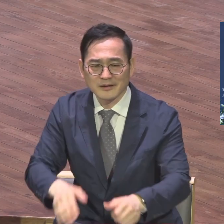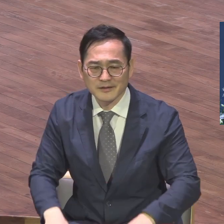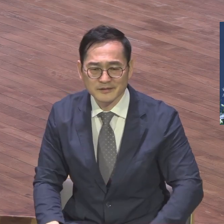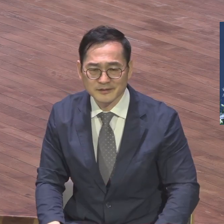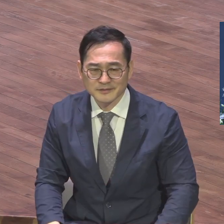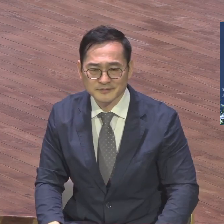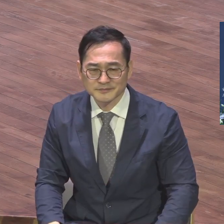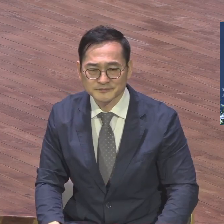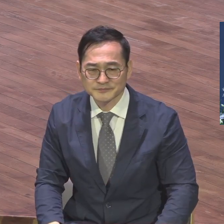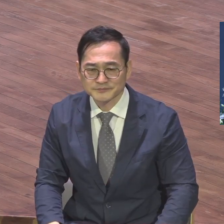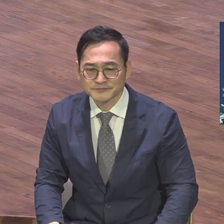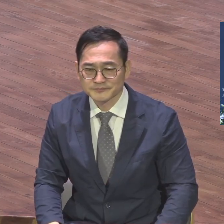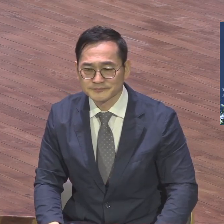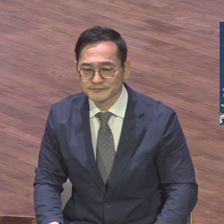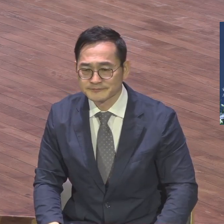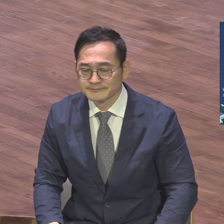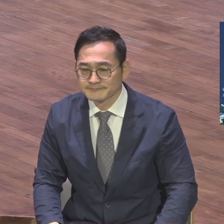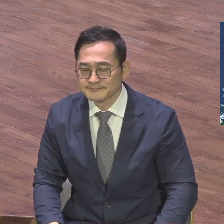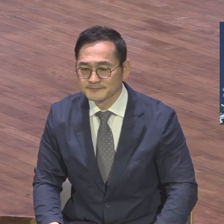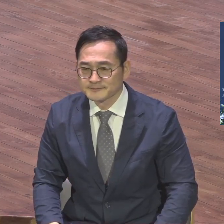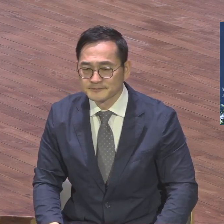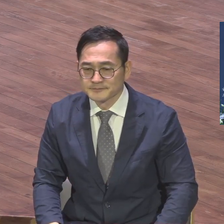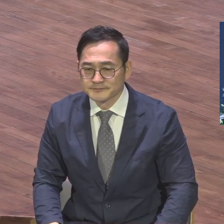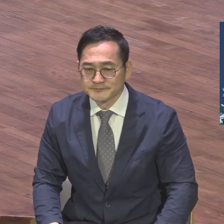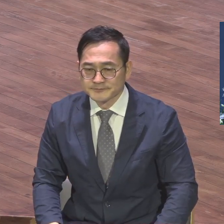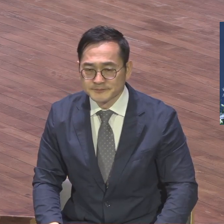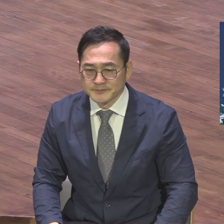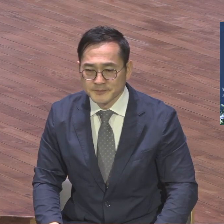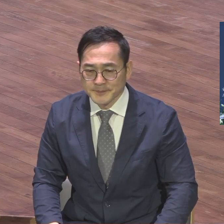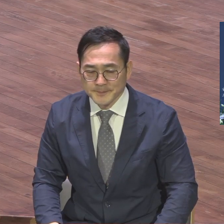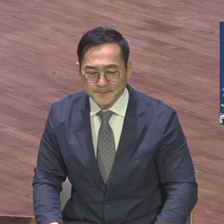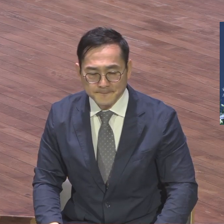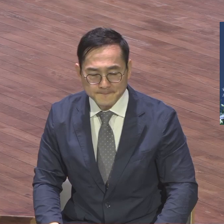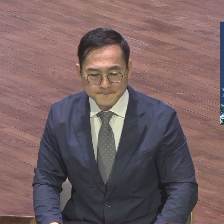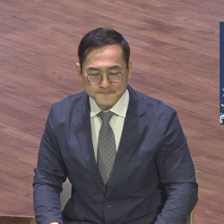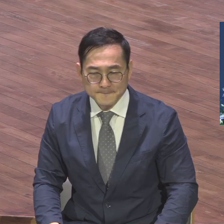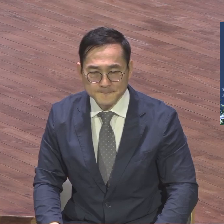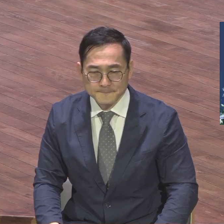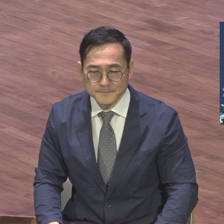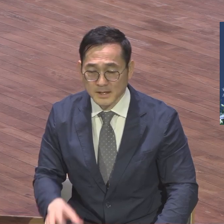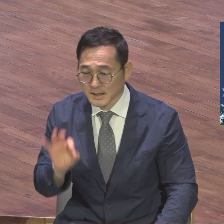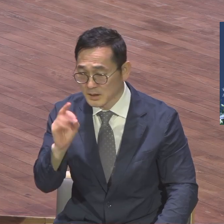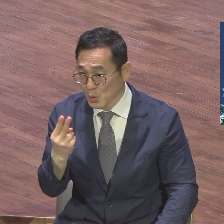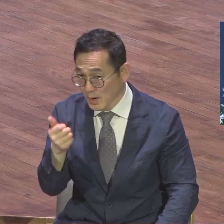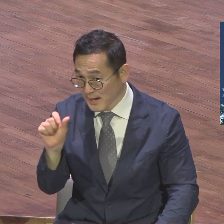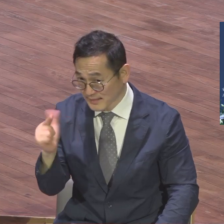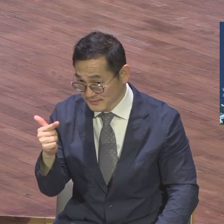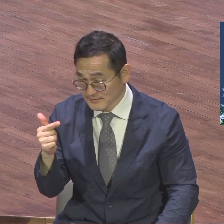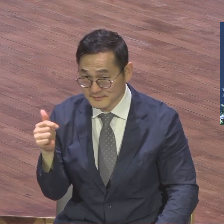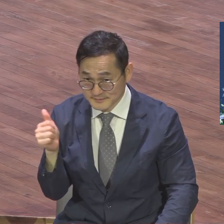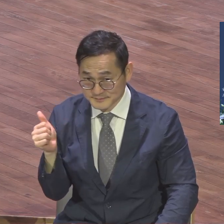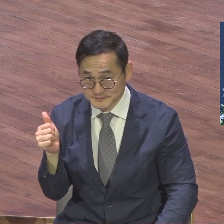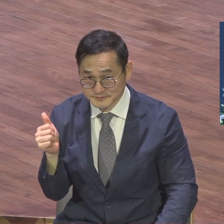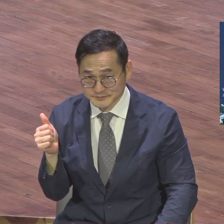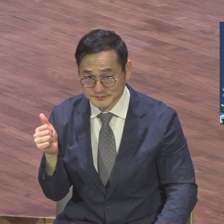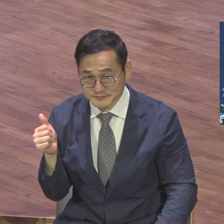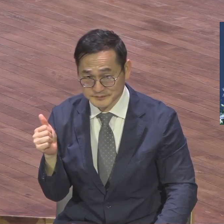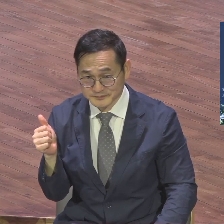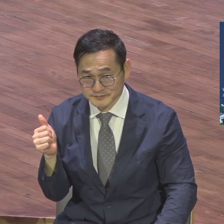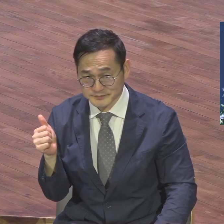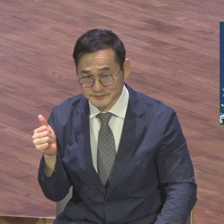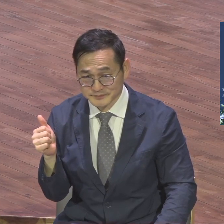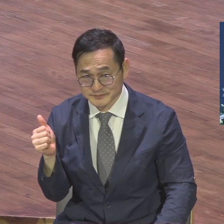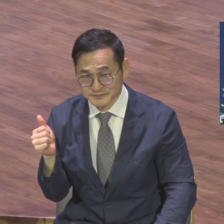권면하는 내용이 나옵니다. 오늘 본문에 이 요한이 비록 이렇게 대표로